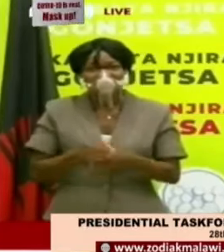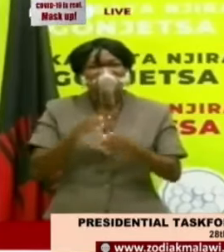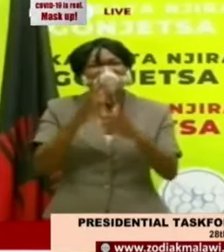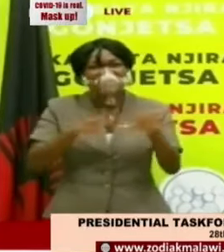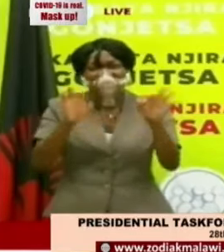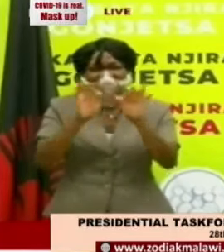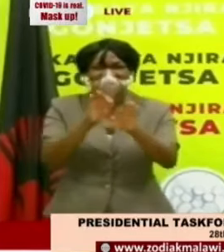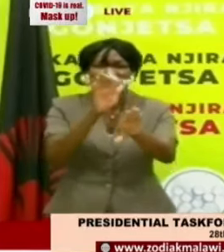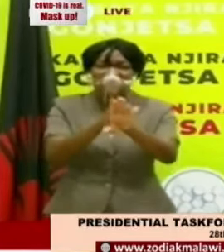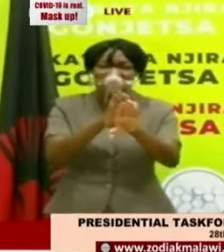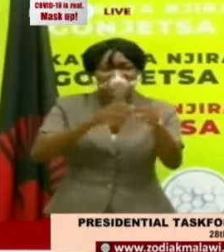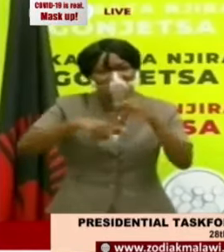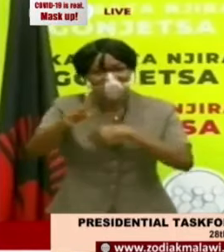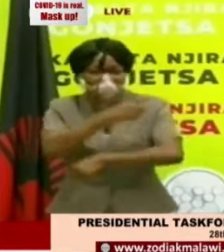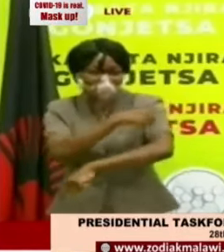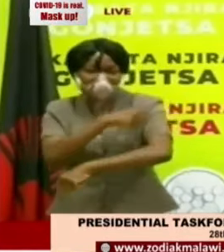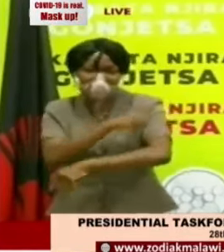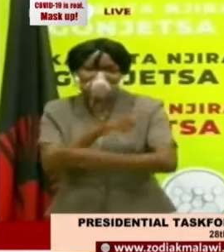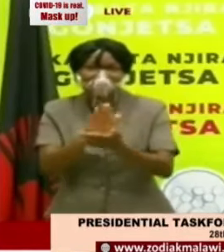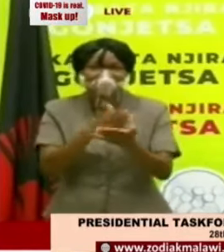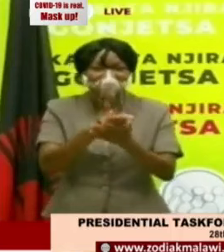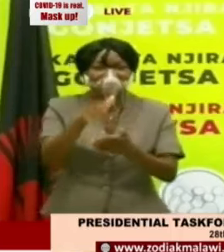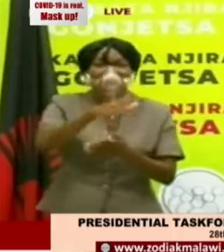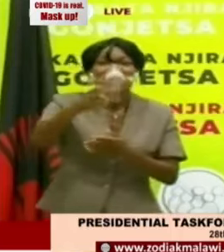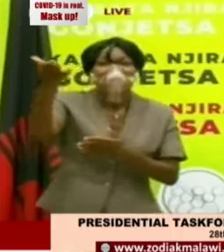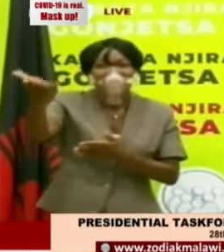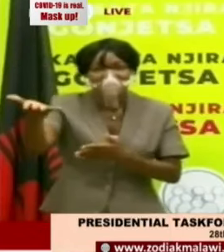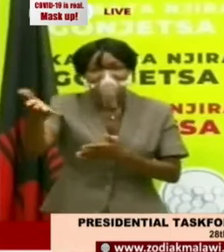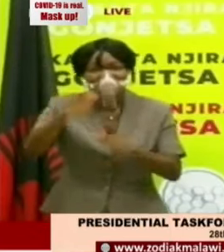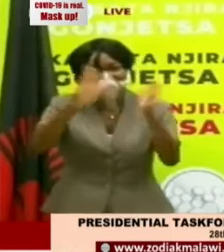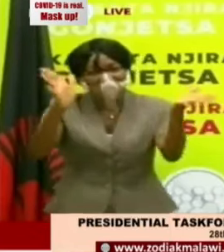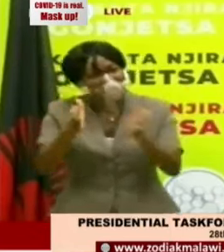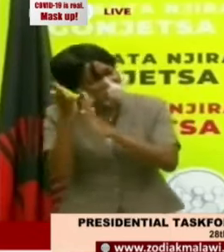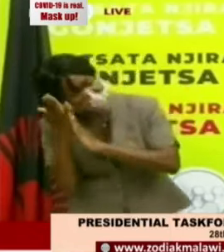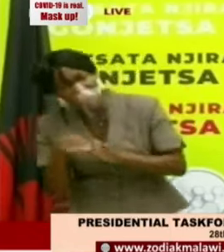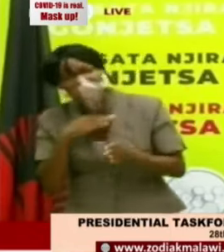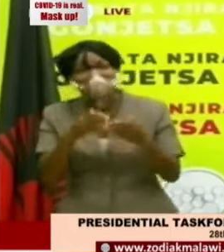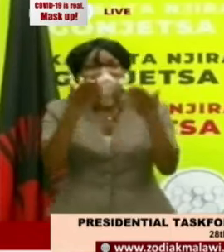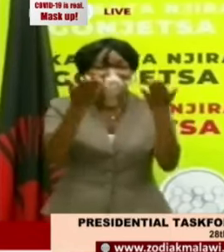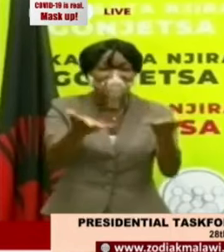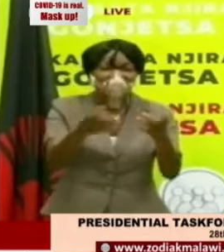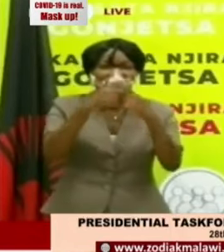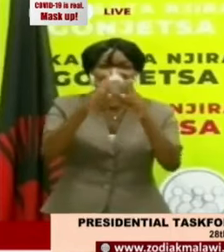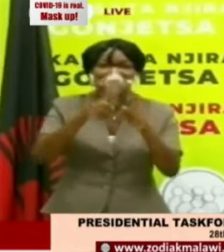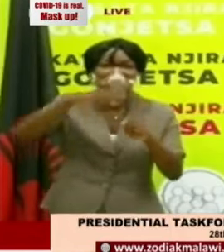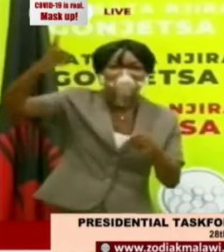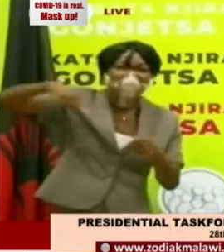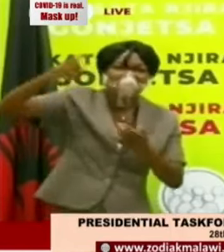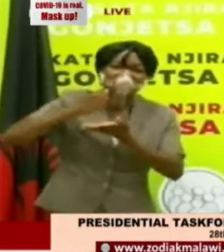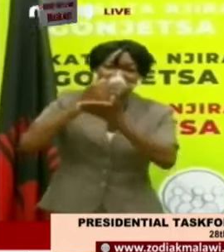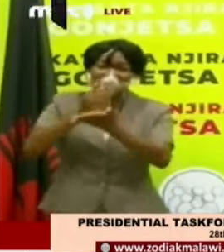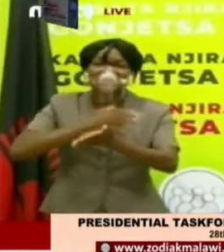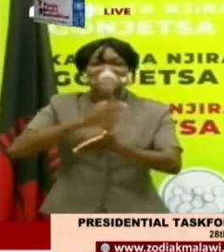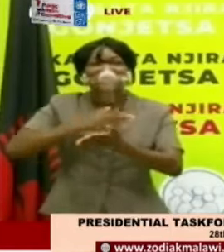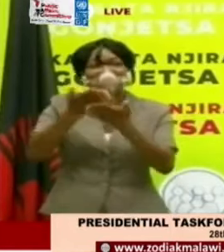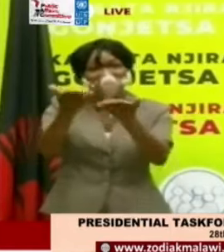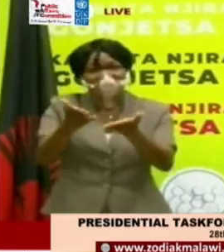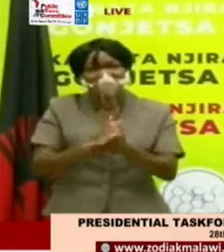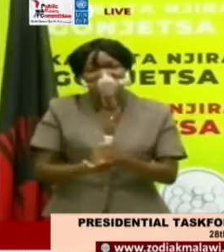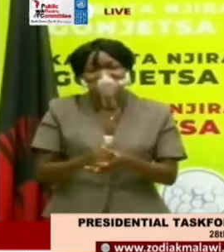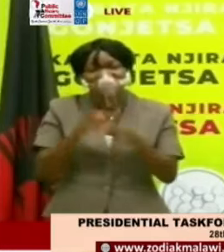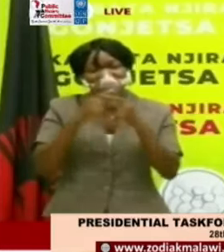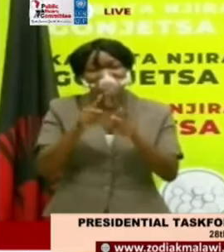kuti malo alipo space ilipo nkhani ya oxygen salitsimikizira pano kuti ngati boma tikhale ndithu boma likhale likugula